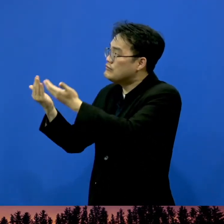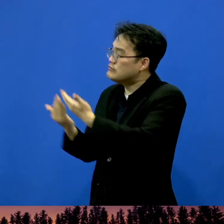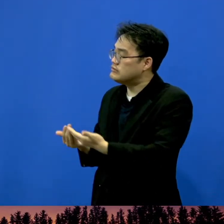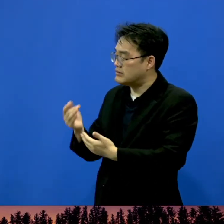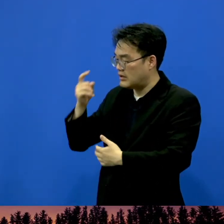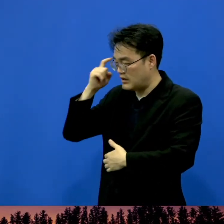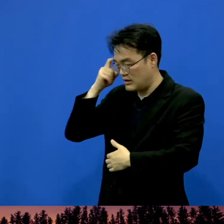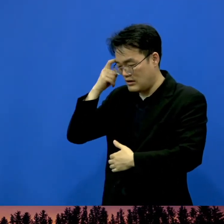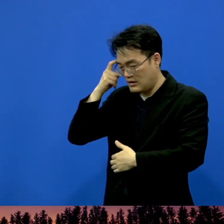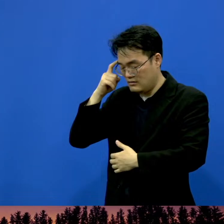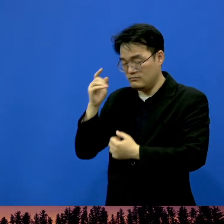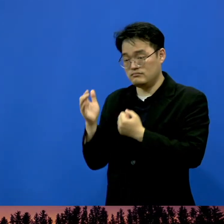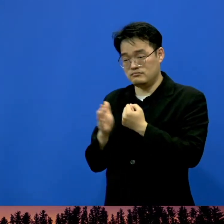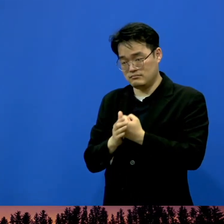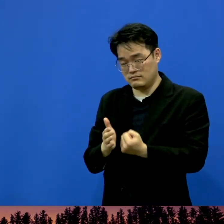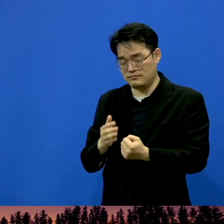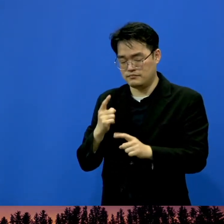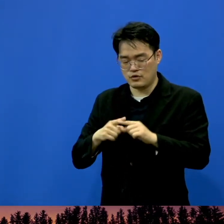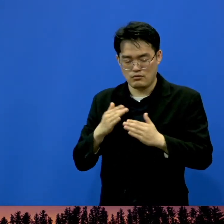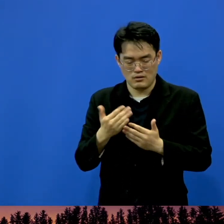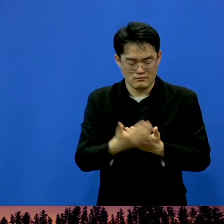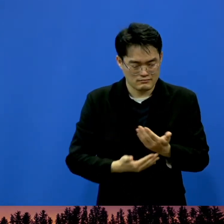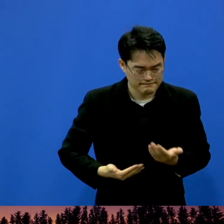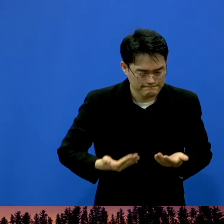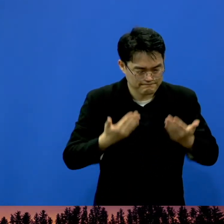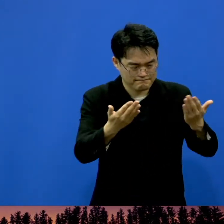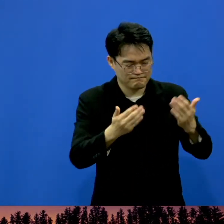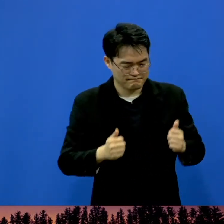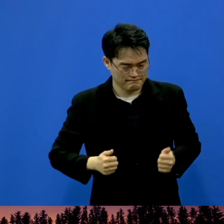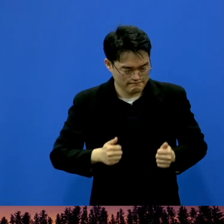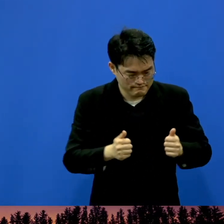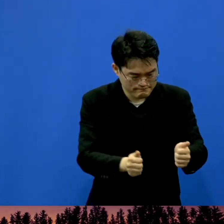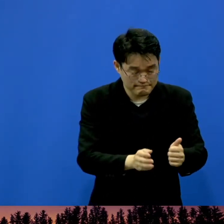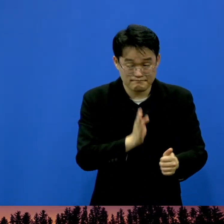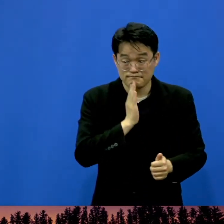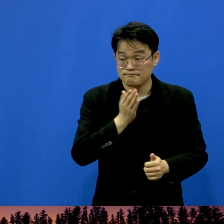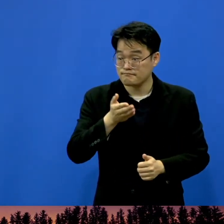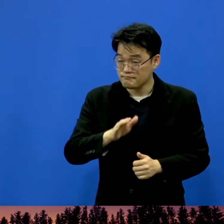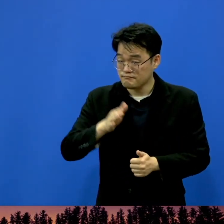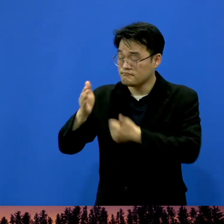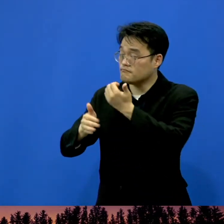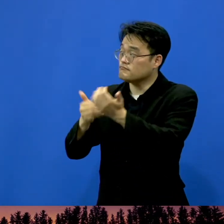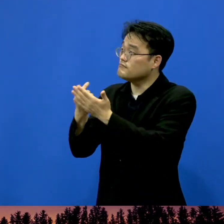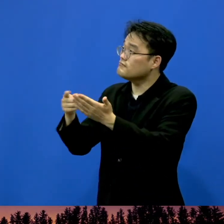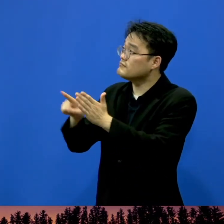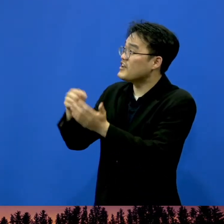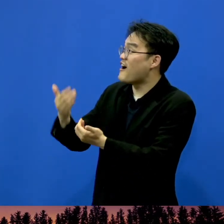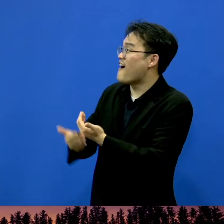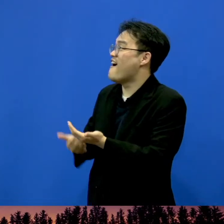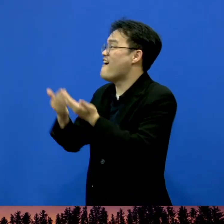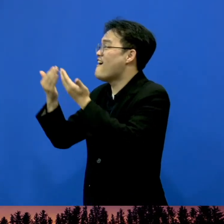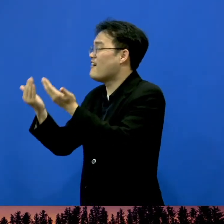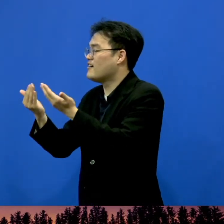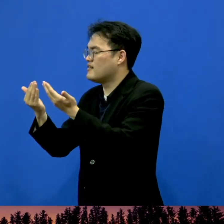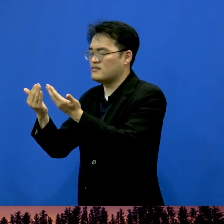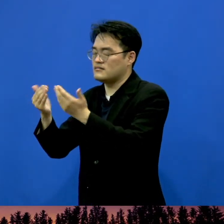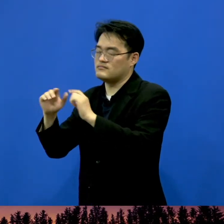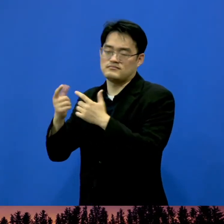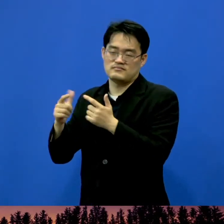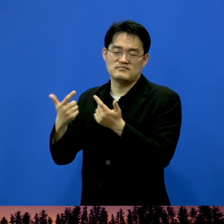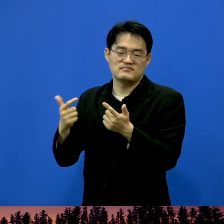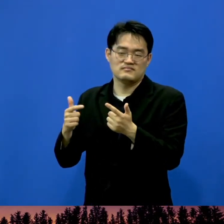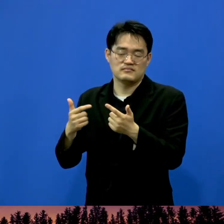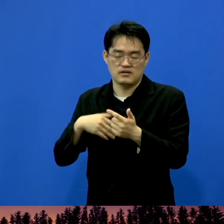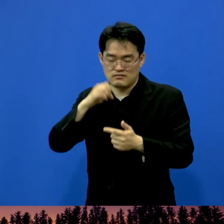생각하니까 교회 봉사를 해요. 하기는 하는데 하나님을 위해서 헌신하는 마음으로 봉사하는 게 아니에요.